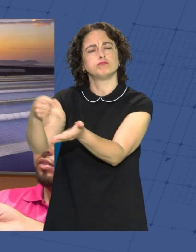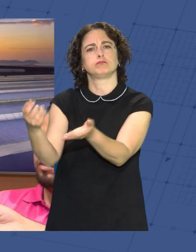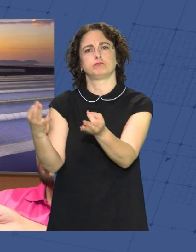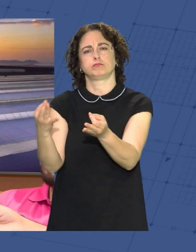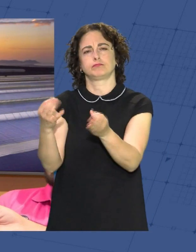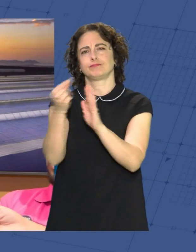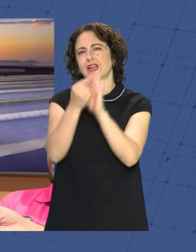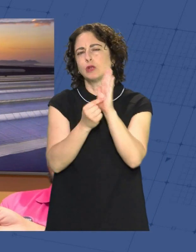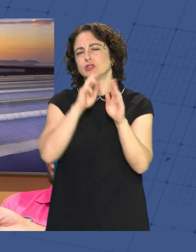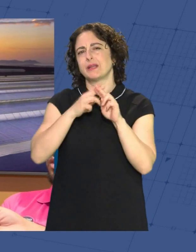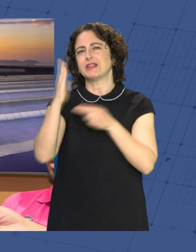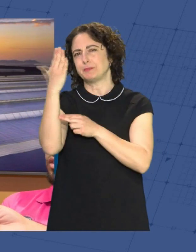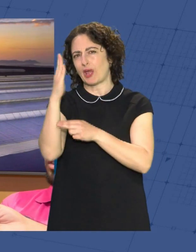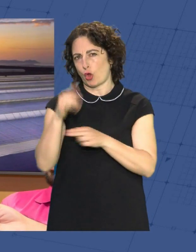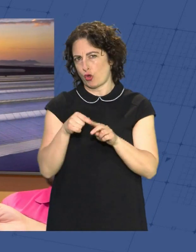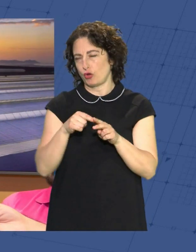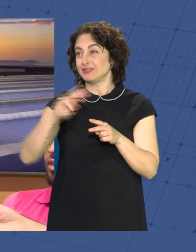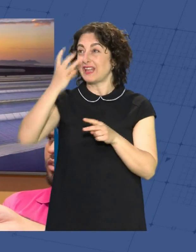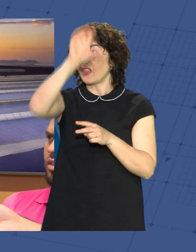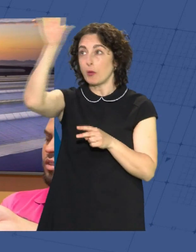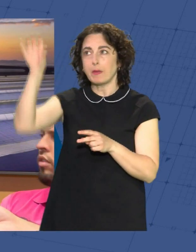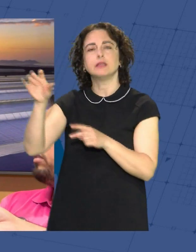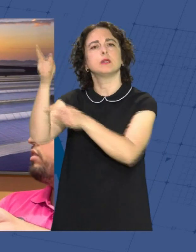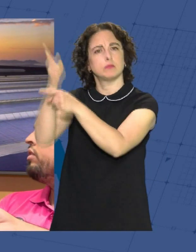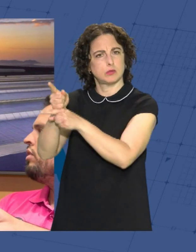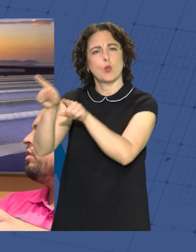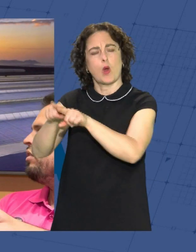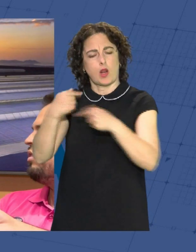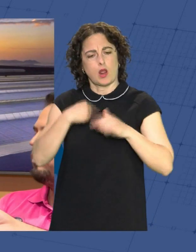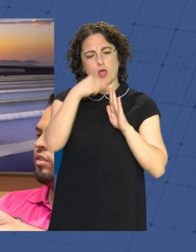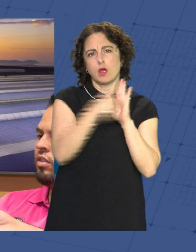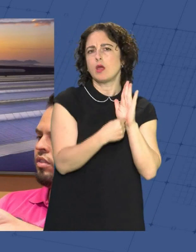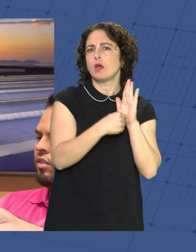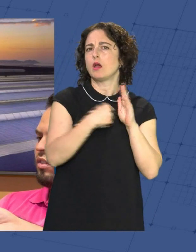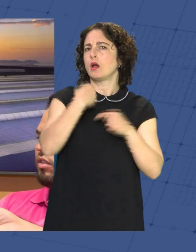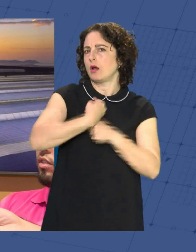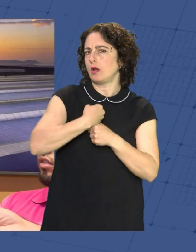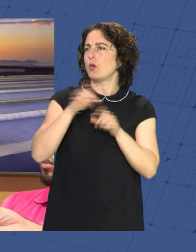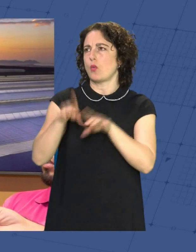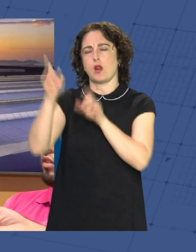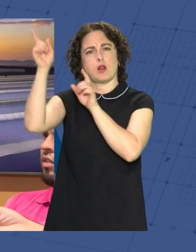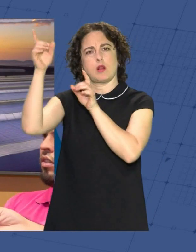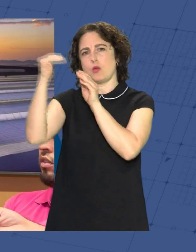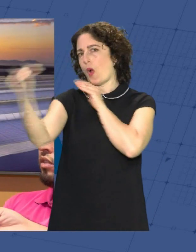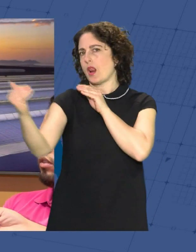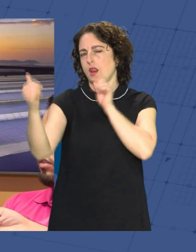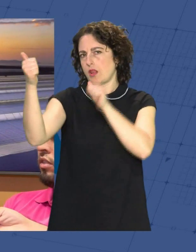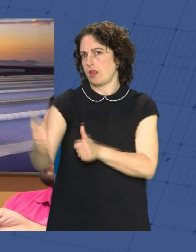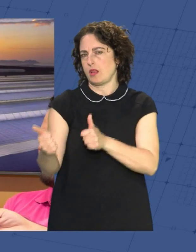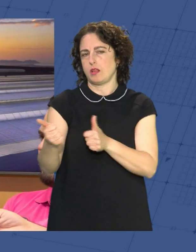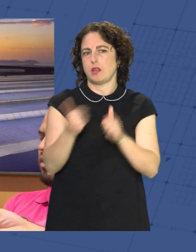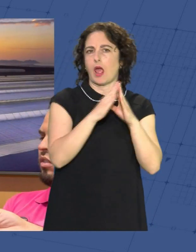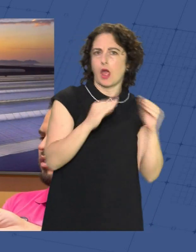cláusulas espejo, que a los terceros países se le impongan los mismos requisitos que se le imponen a los agricultores almerienses, andaluces